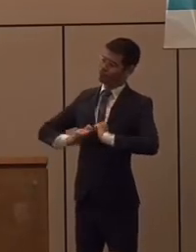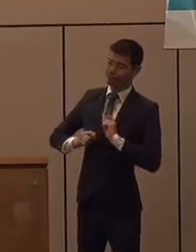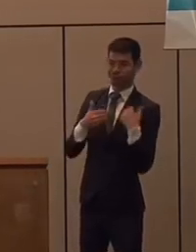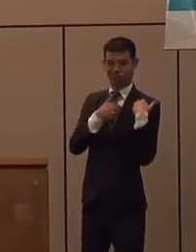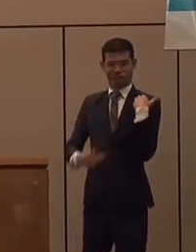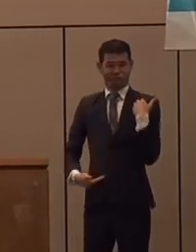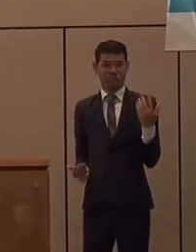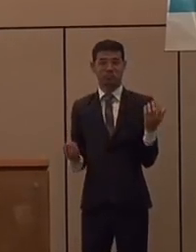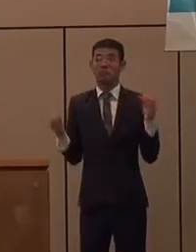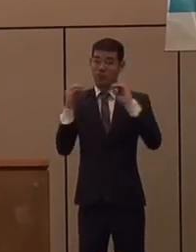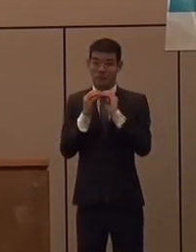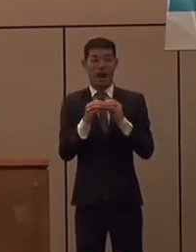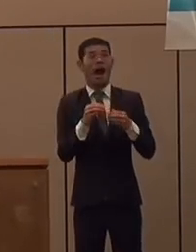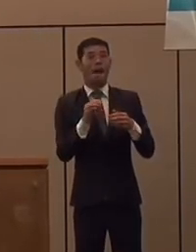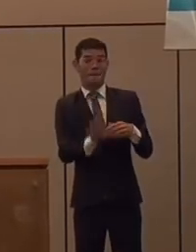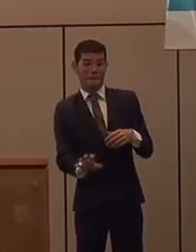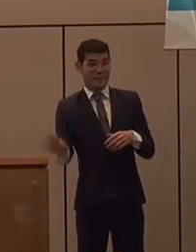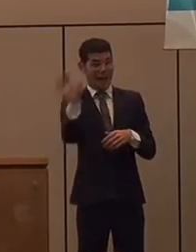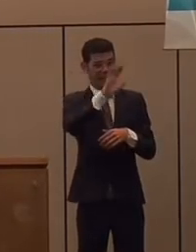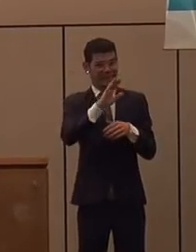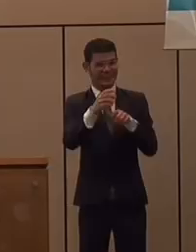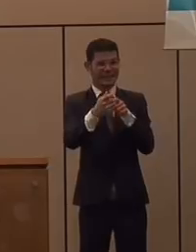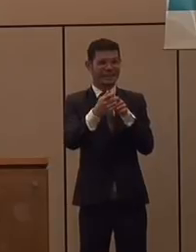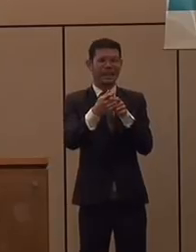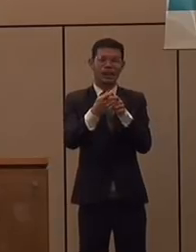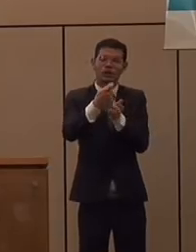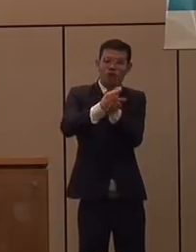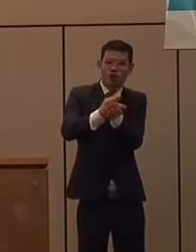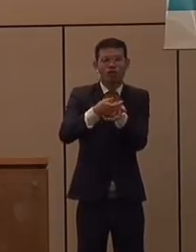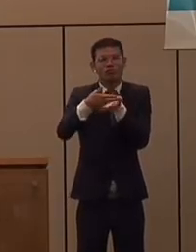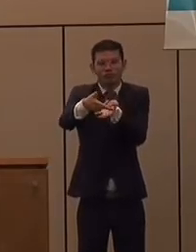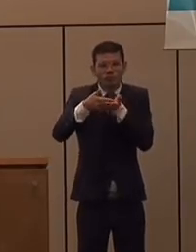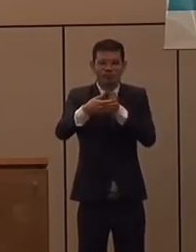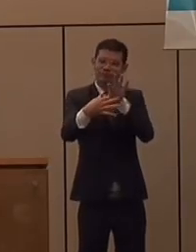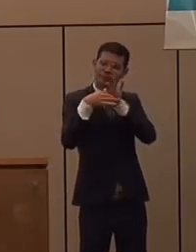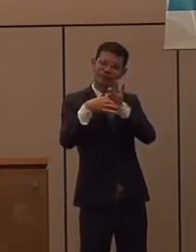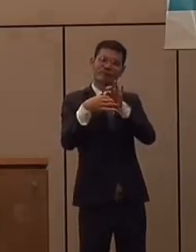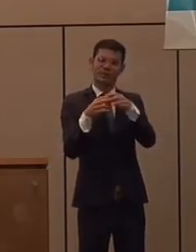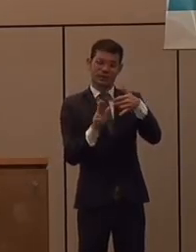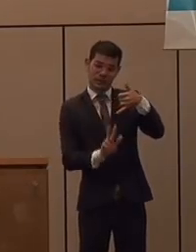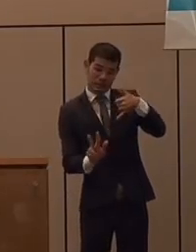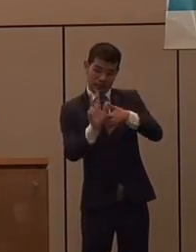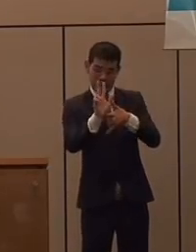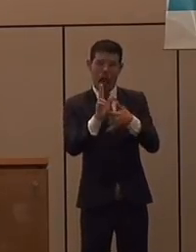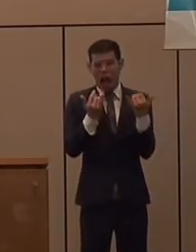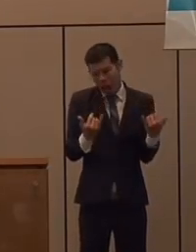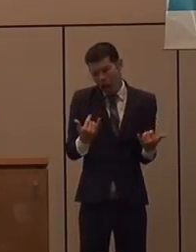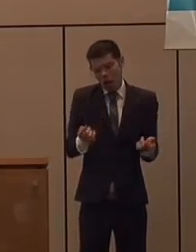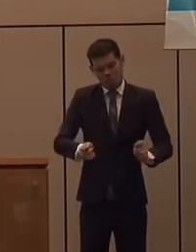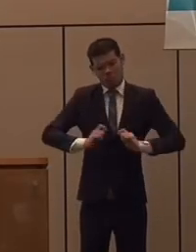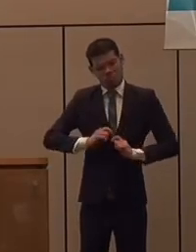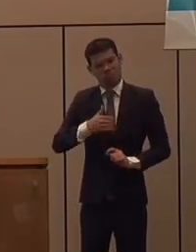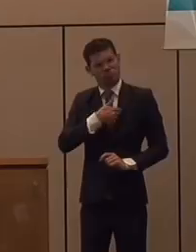nuestros países de la alianza pacífico pero al mismo tiempo insisto colombia se ha convertido en un referente a nivel mundial de que si se